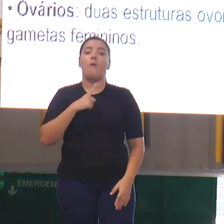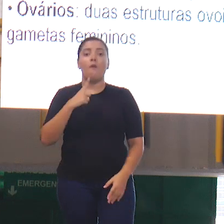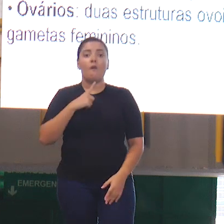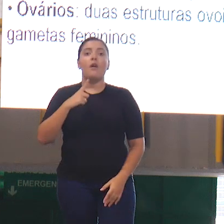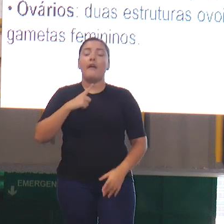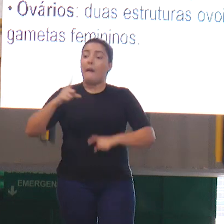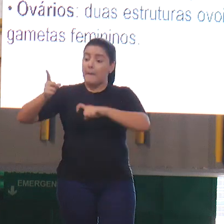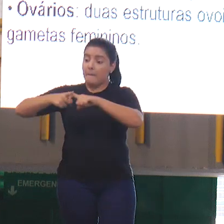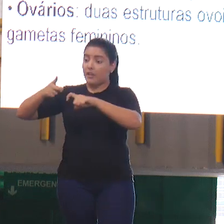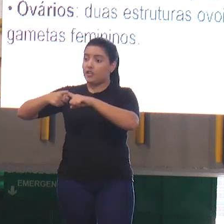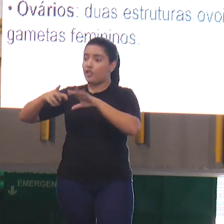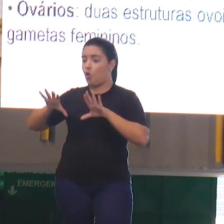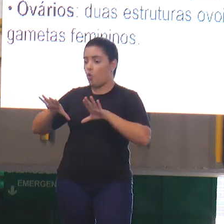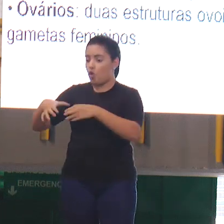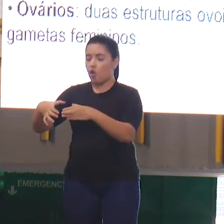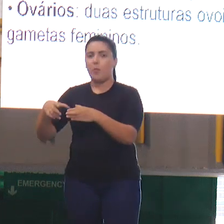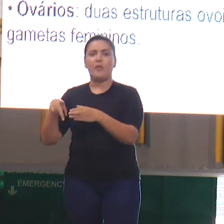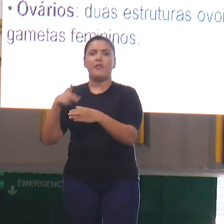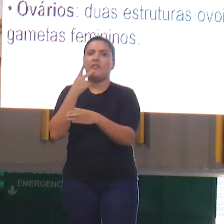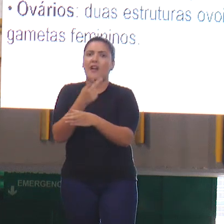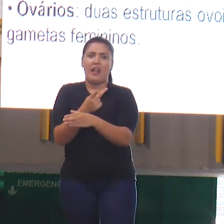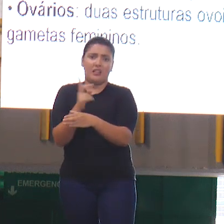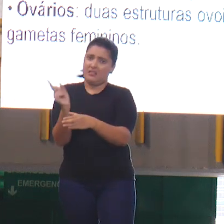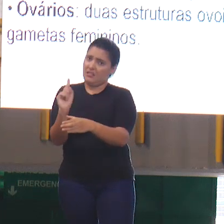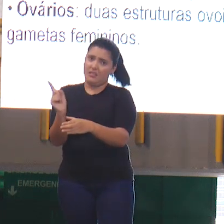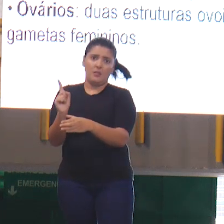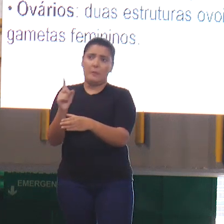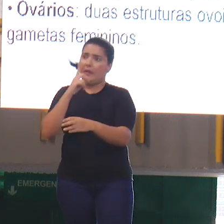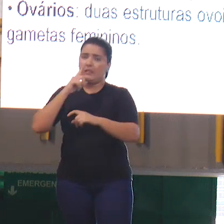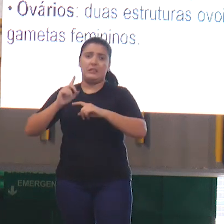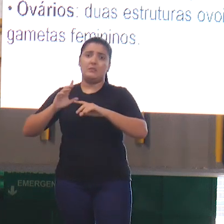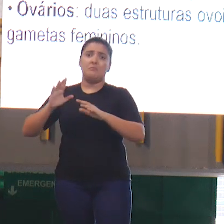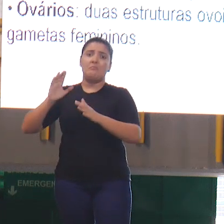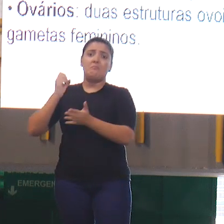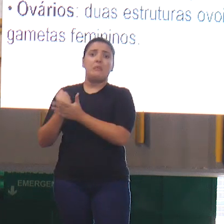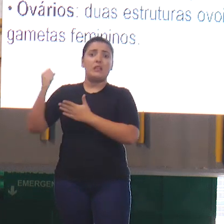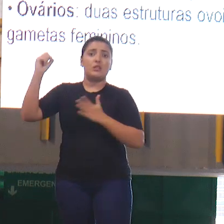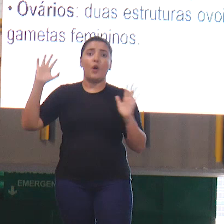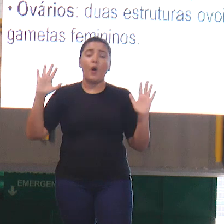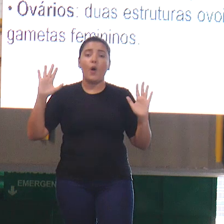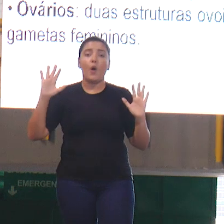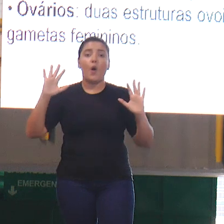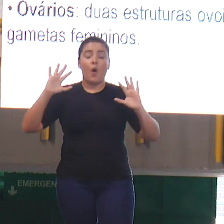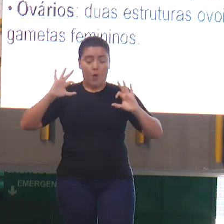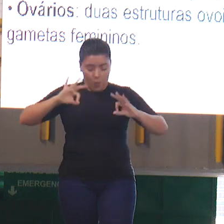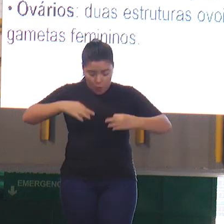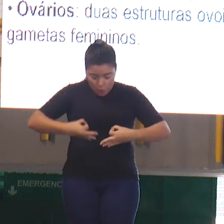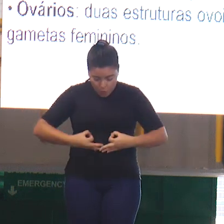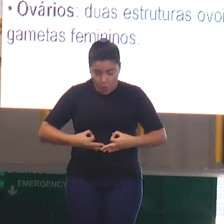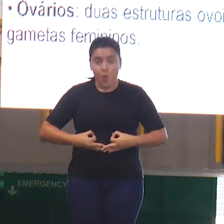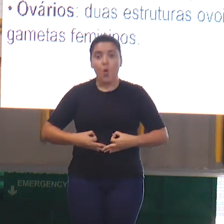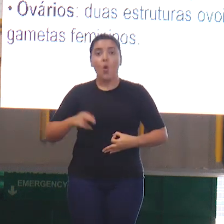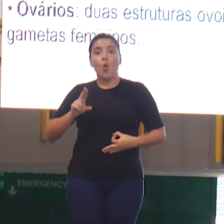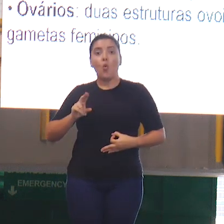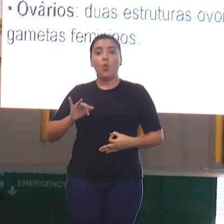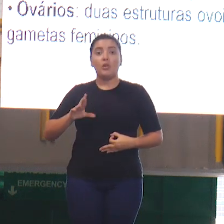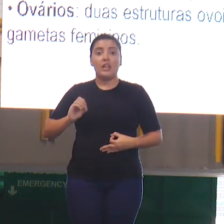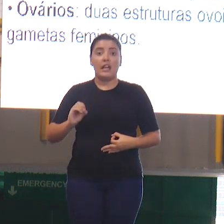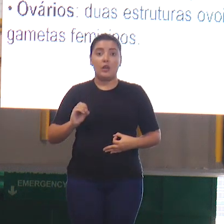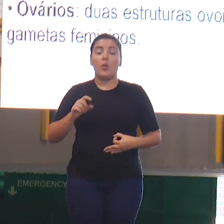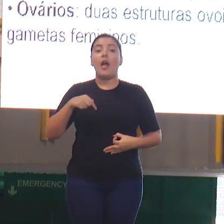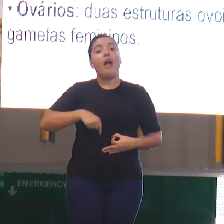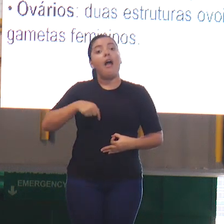até na medicina legal, não se fala mais nem nisso. Tá certo? O útero, ele é o quê? É o